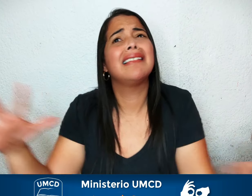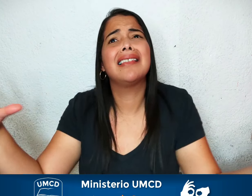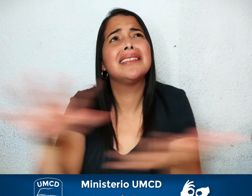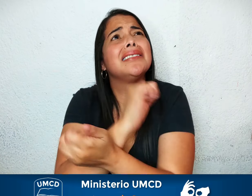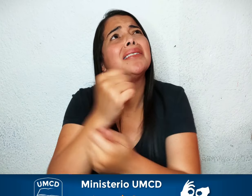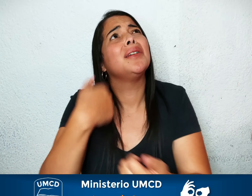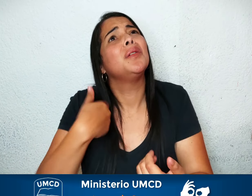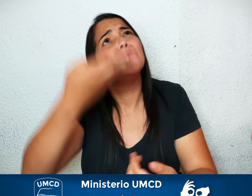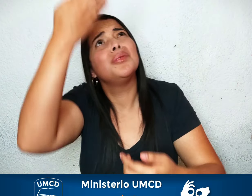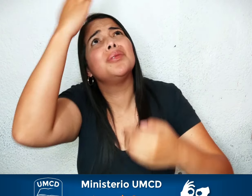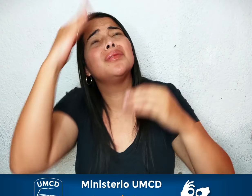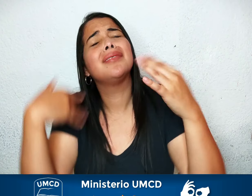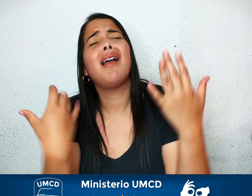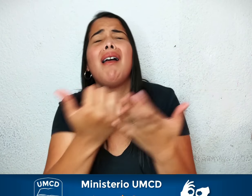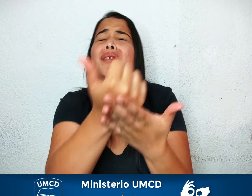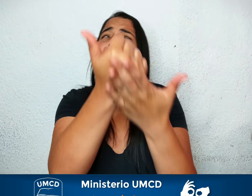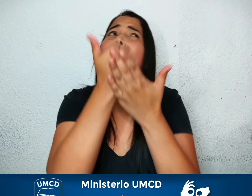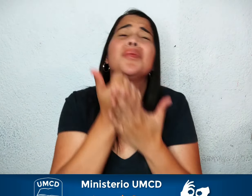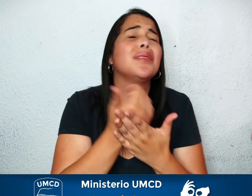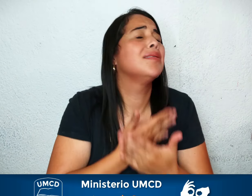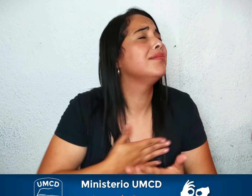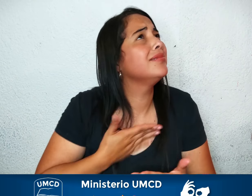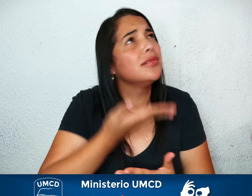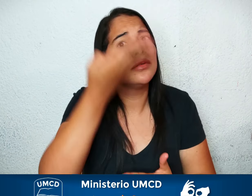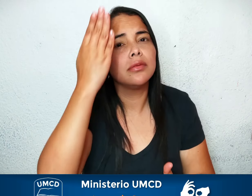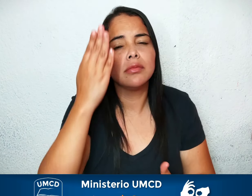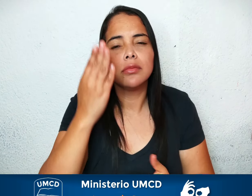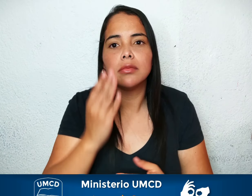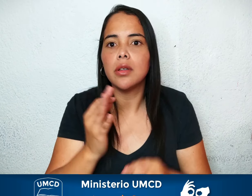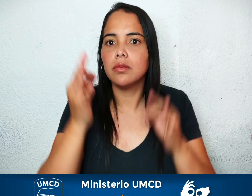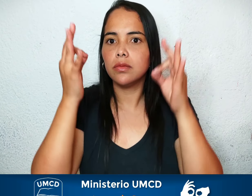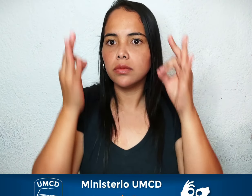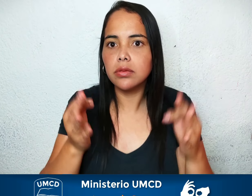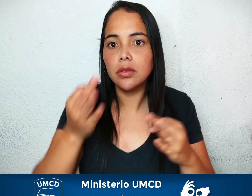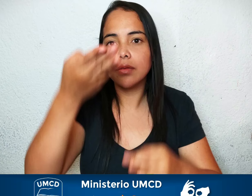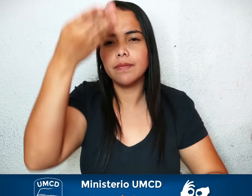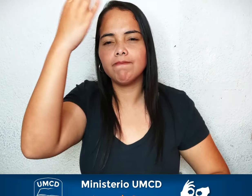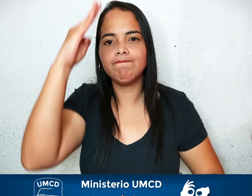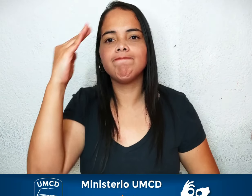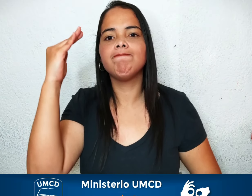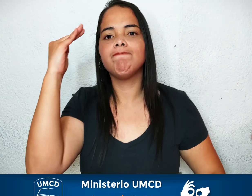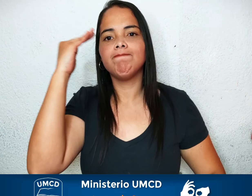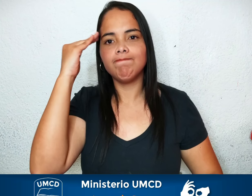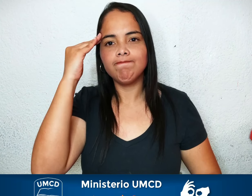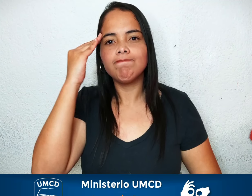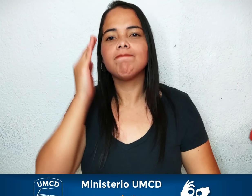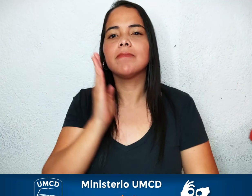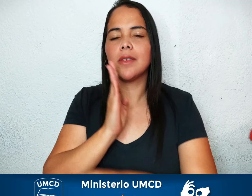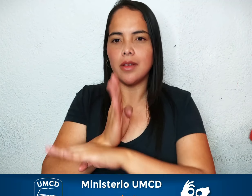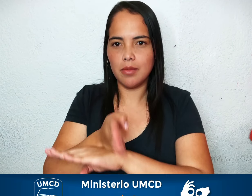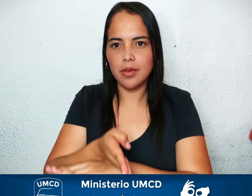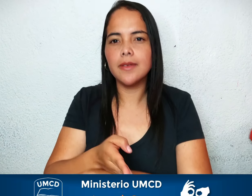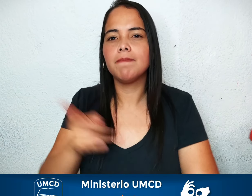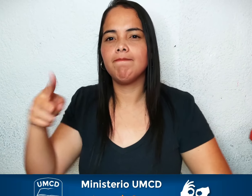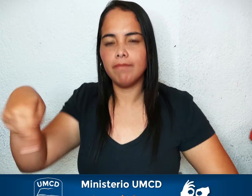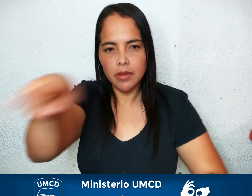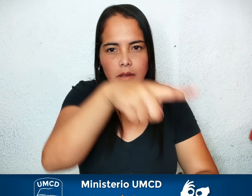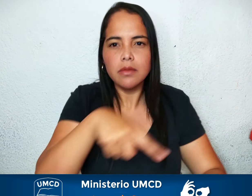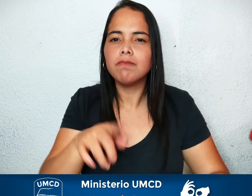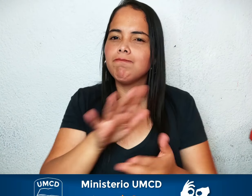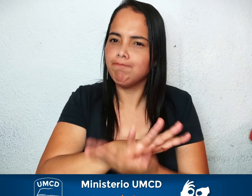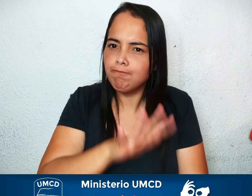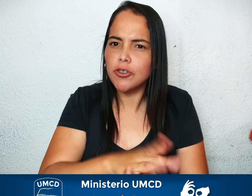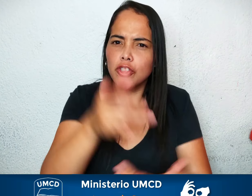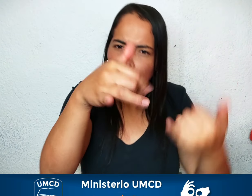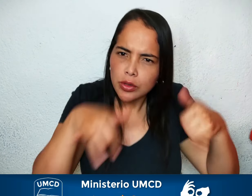quieren destruir tu obra. Ayúdanos. Y en ese momento el Señor comienza a trabajar en la vida del